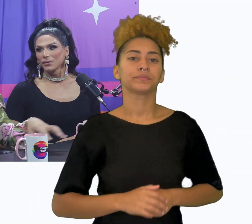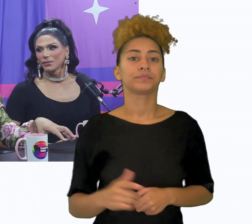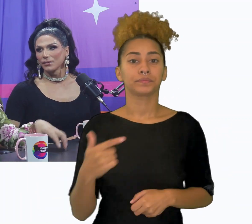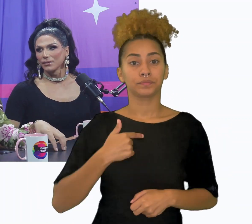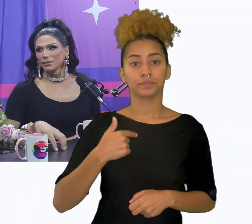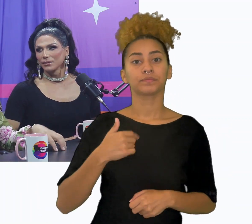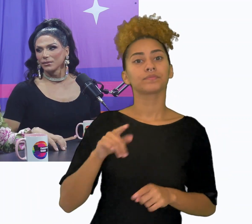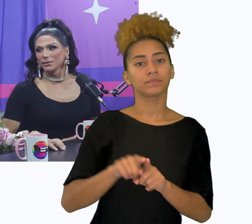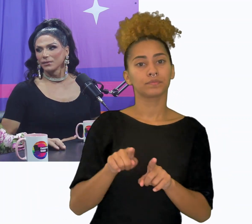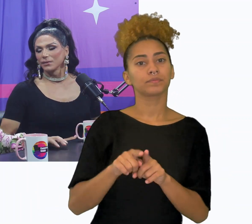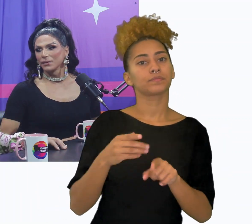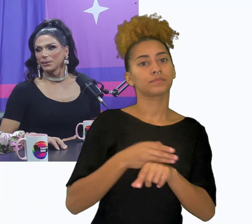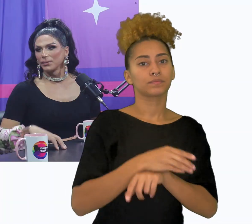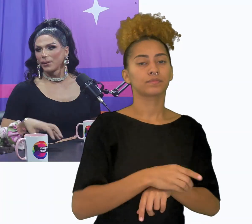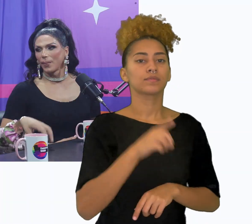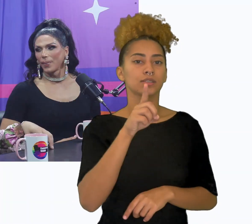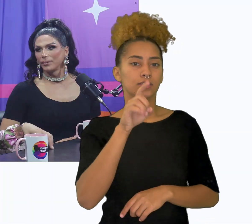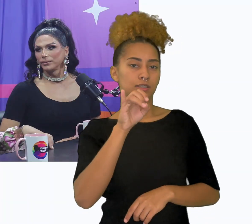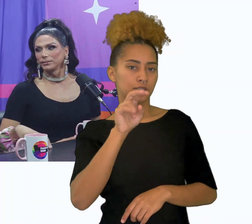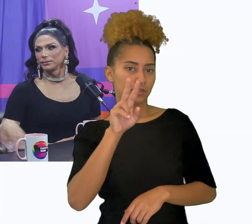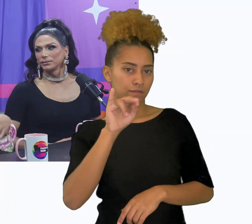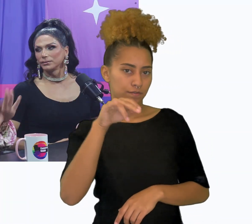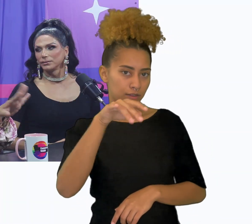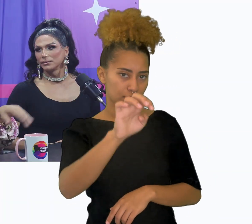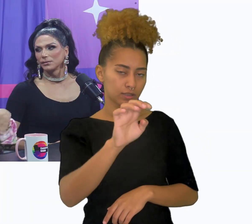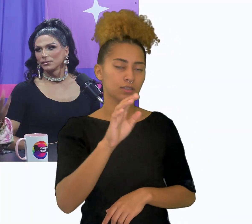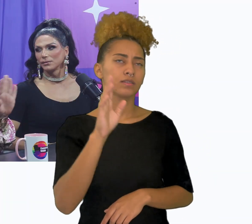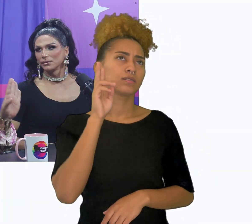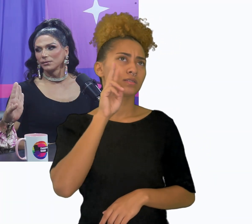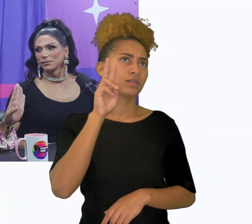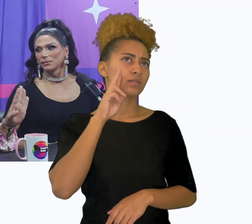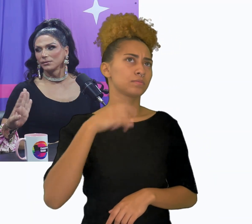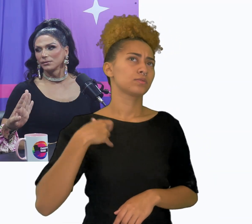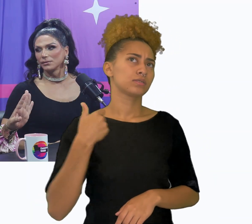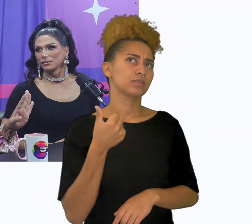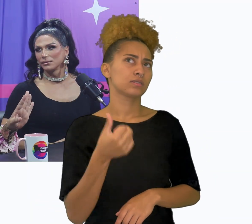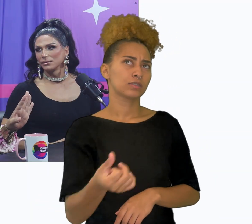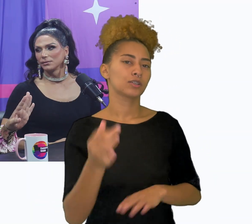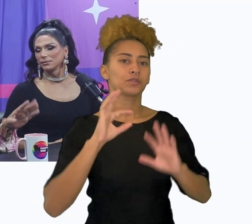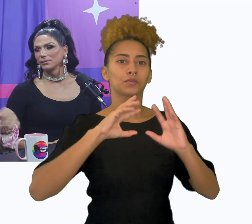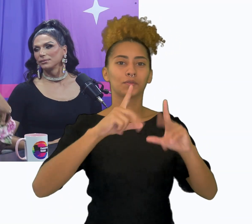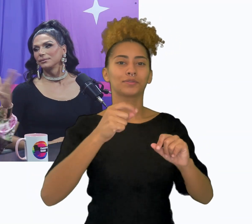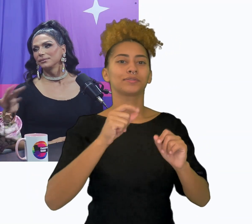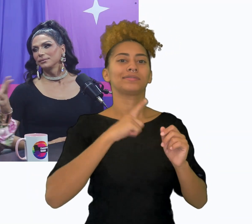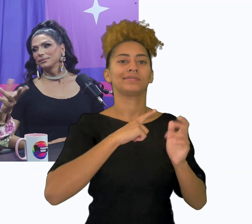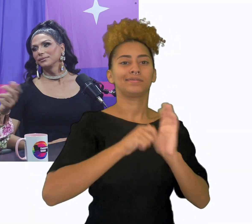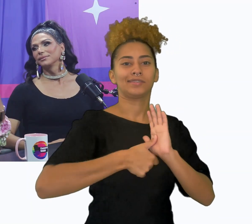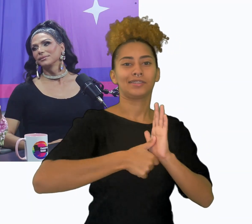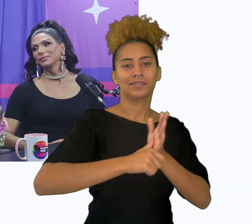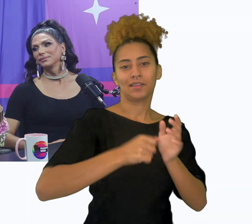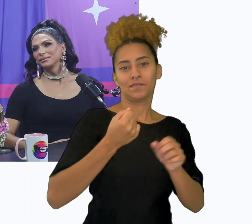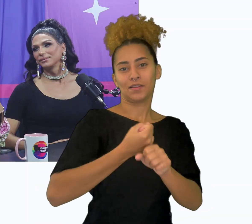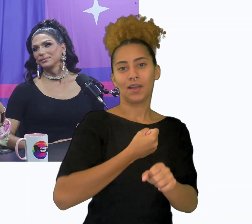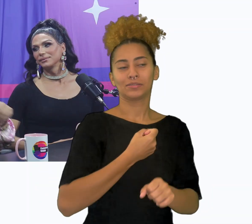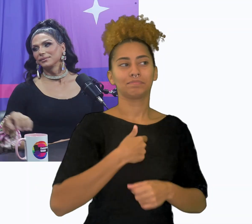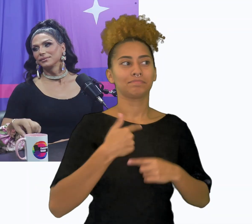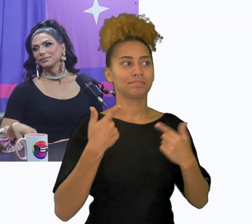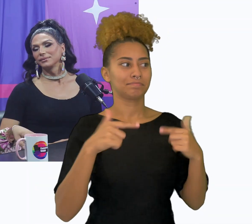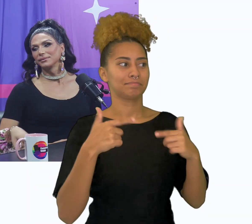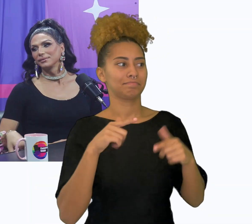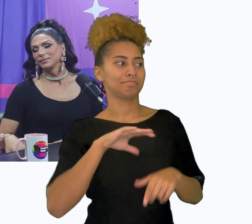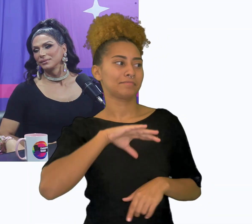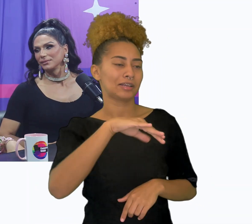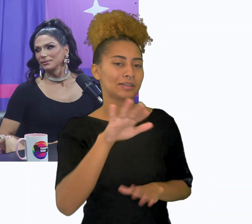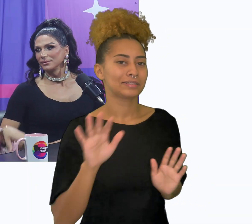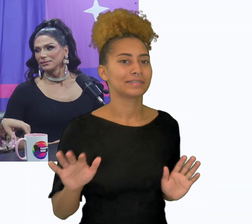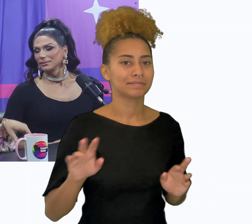da geração Divine. Eu lembro que com 16 anos, minha turma todinha falsificava a identidade pra conseguir entrar, mas eu não tive coragem de fazer